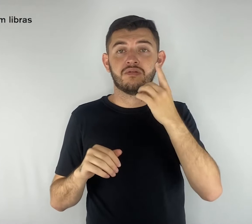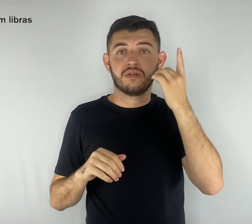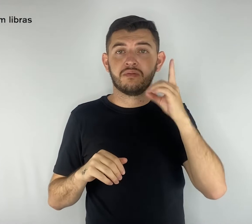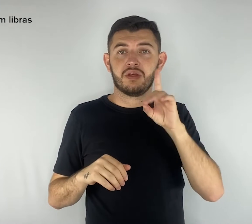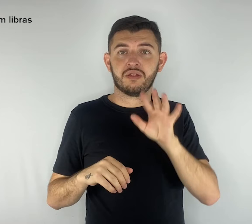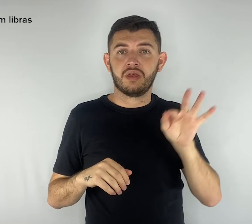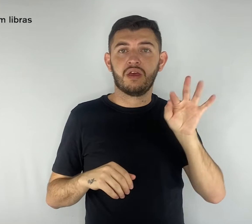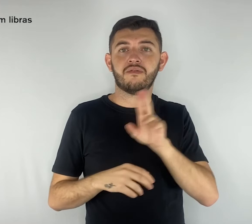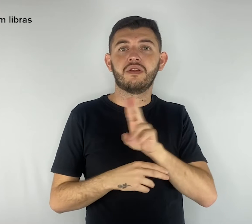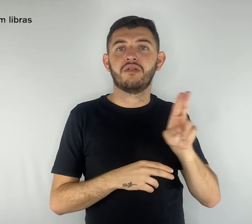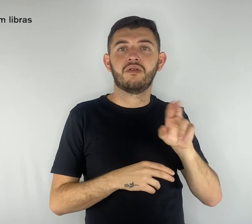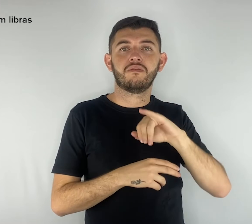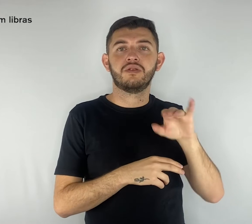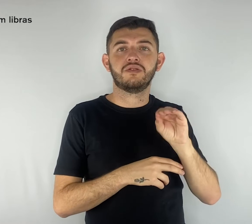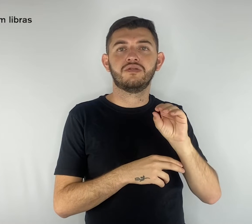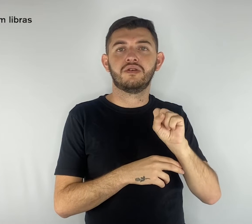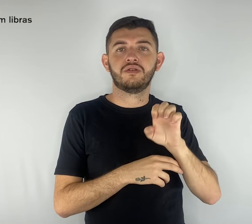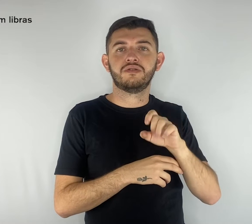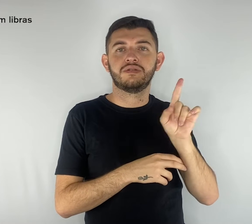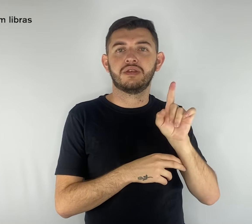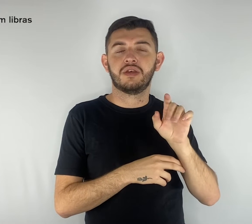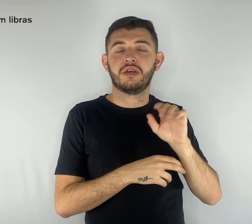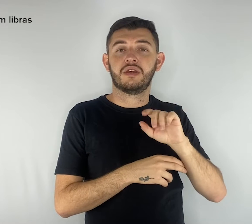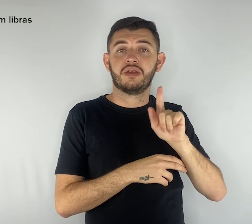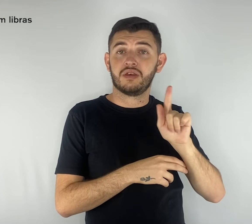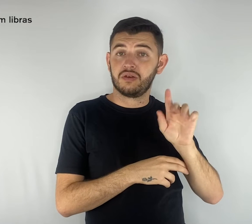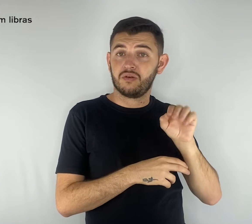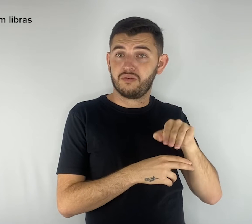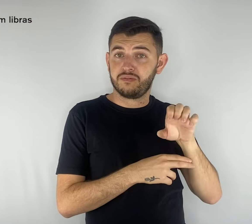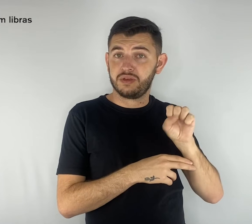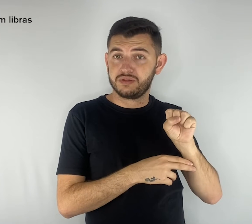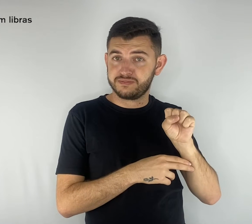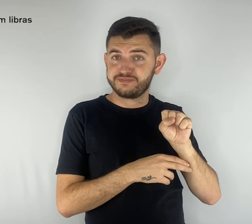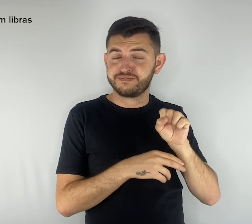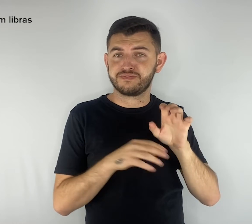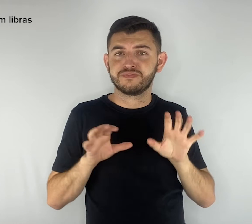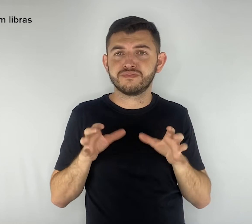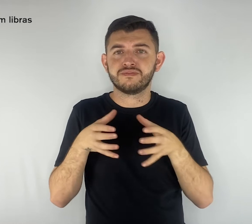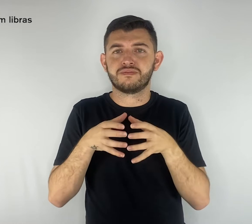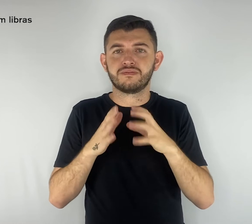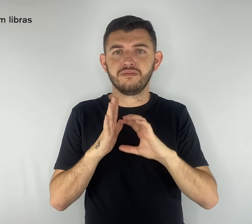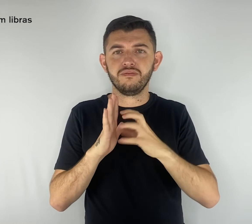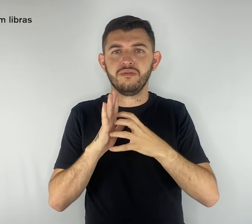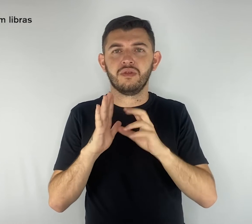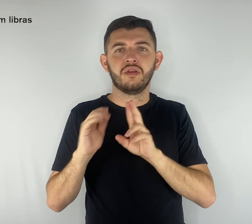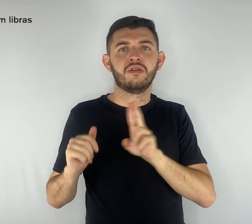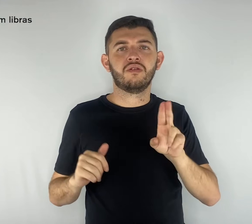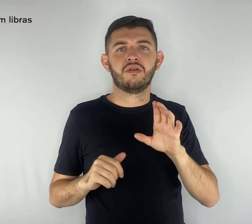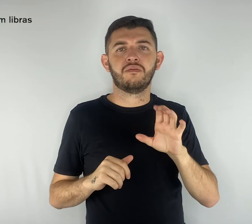José Gomes. Ambos os políticos de partidos que compõem o chamado Centrão, ligado